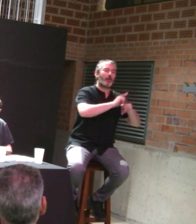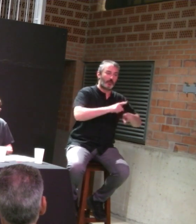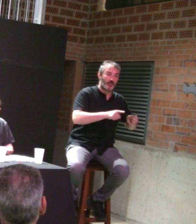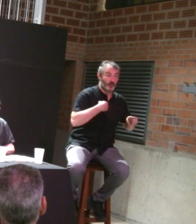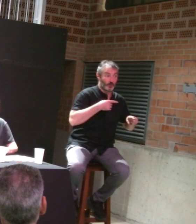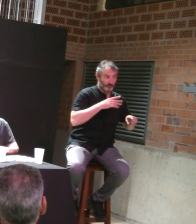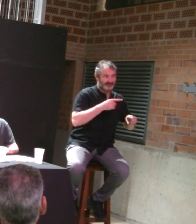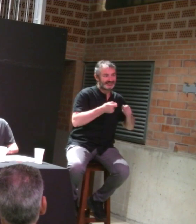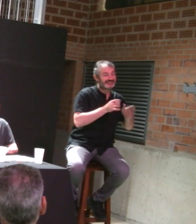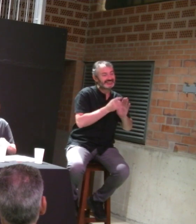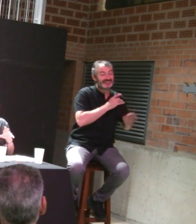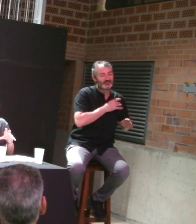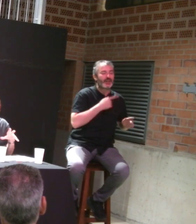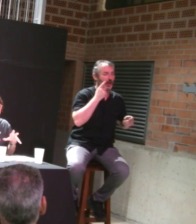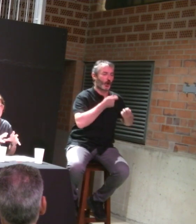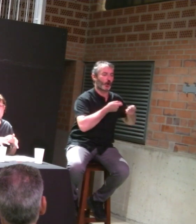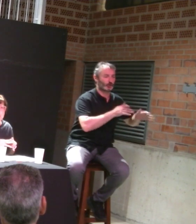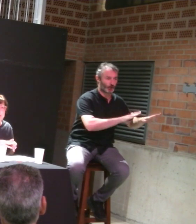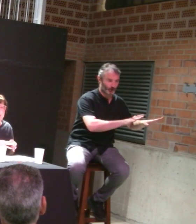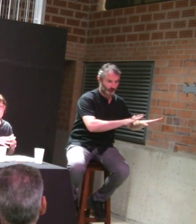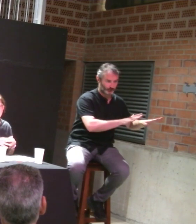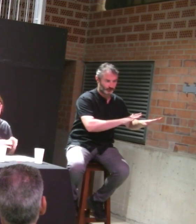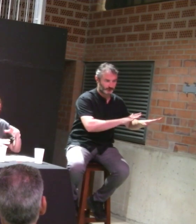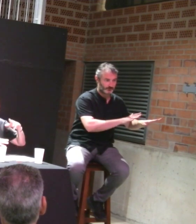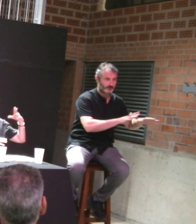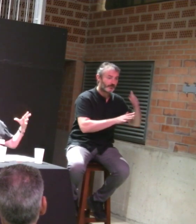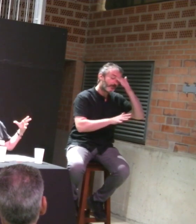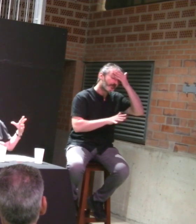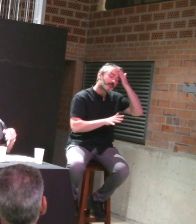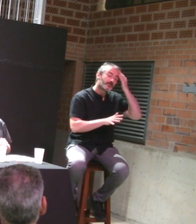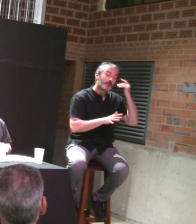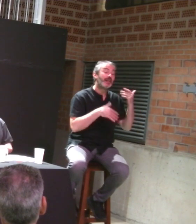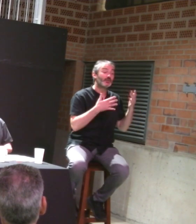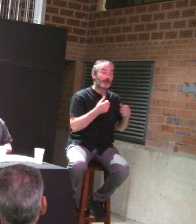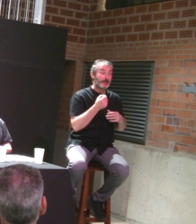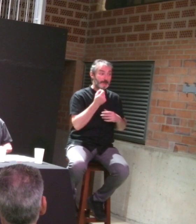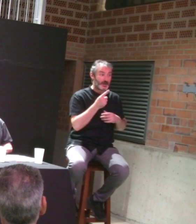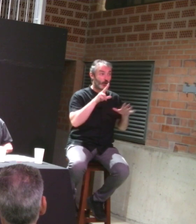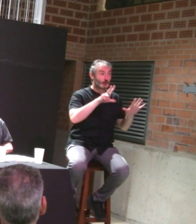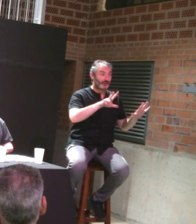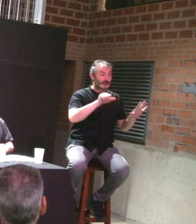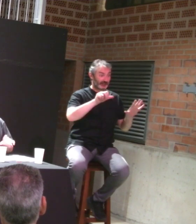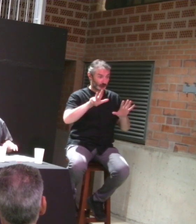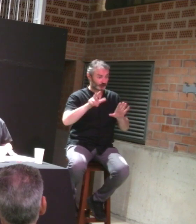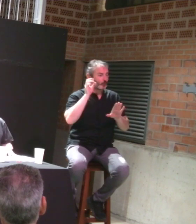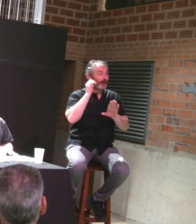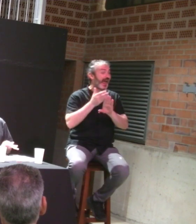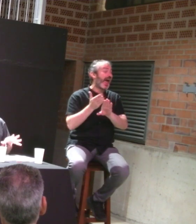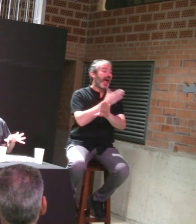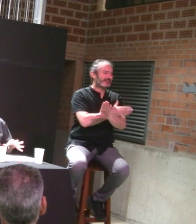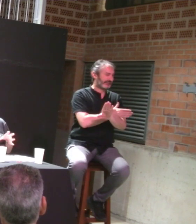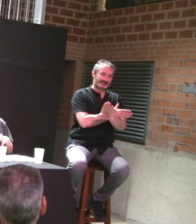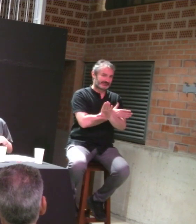etcétera. Aunque el societarismo intentó asociar a las mujeres ya antes de 1868, a las